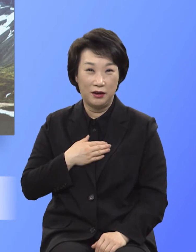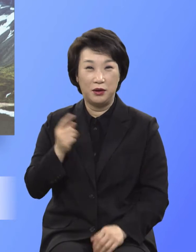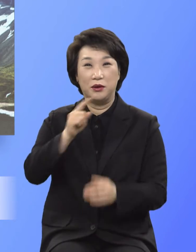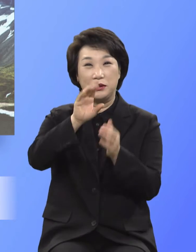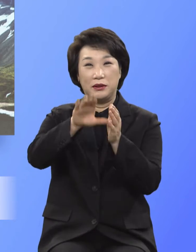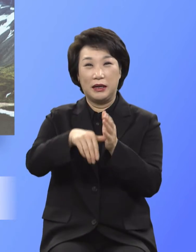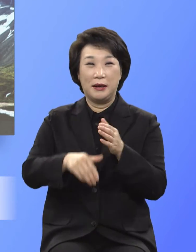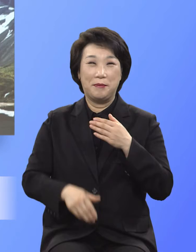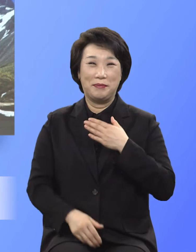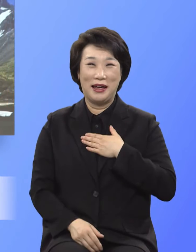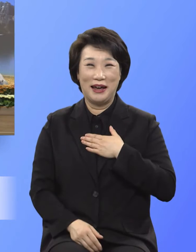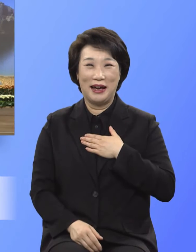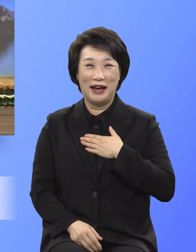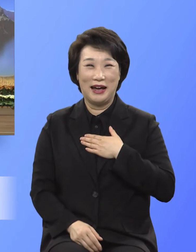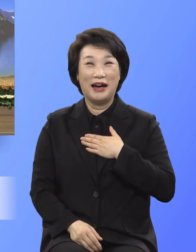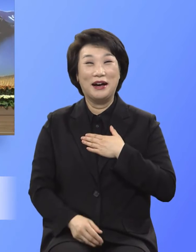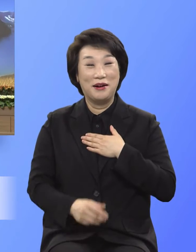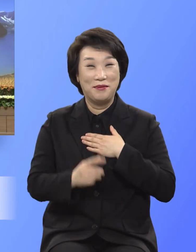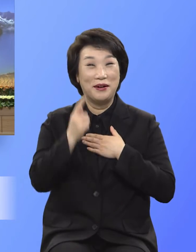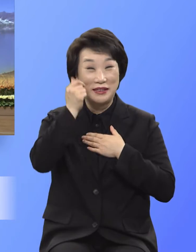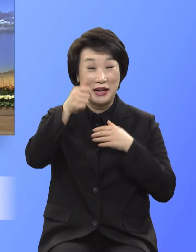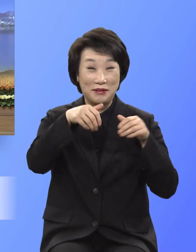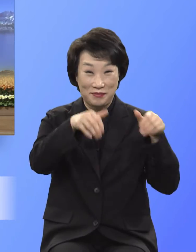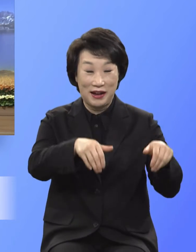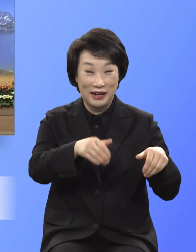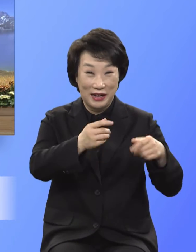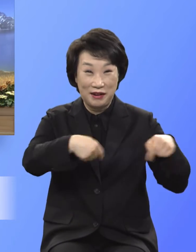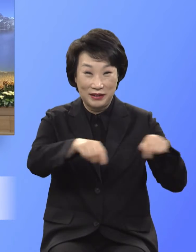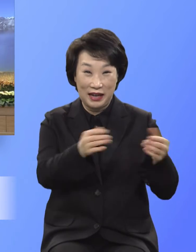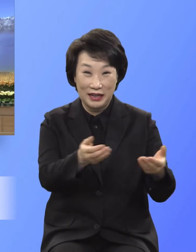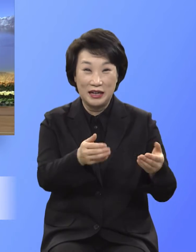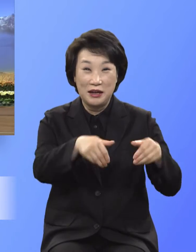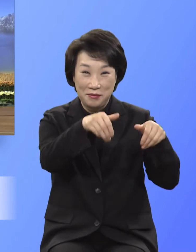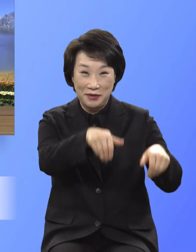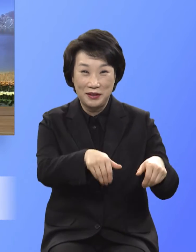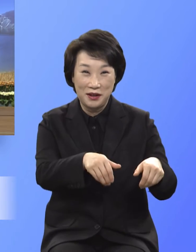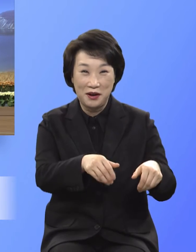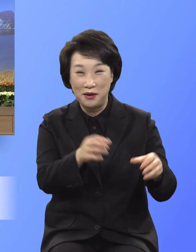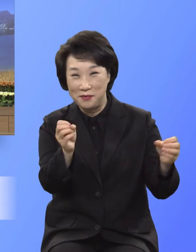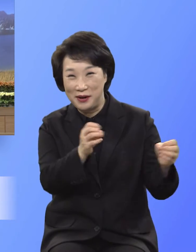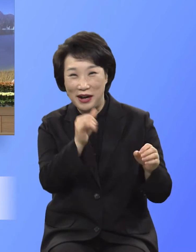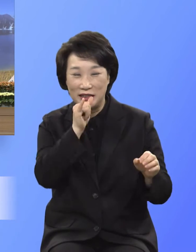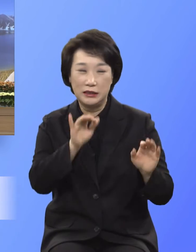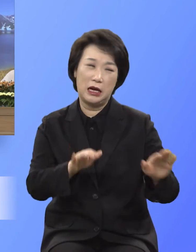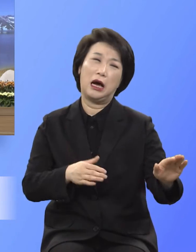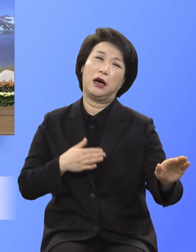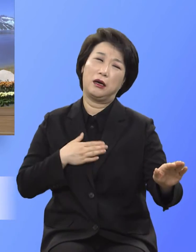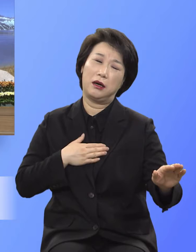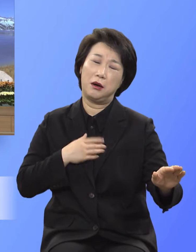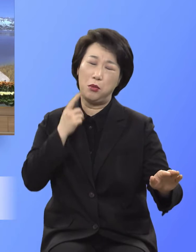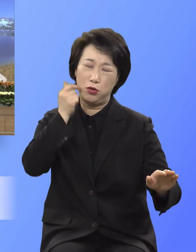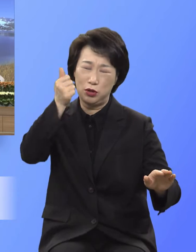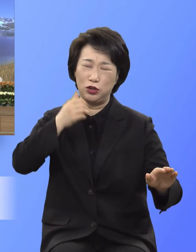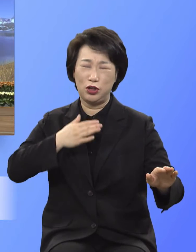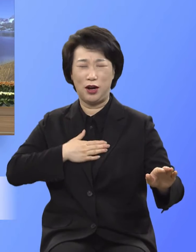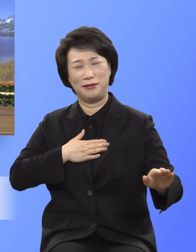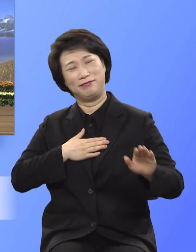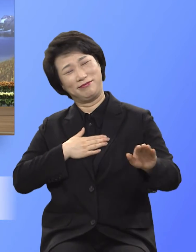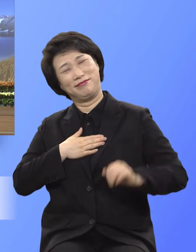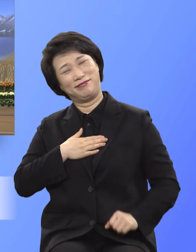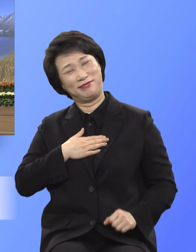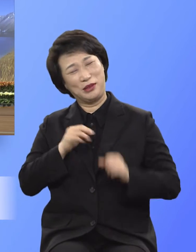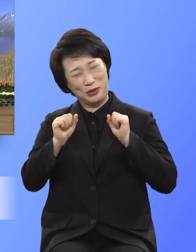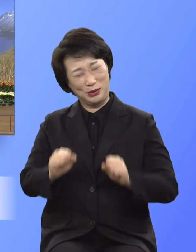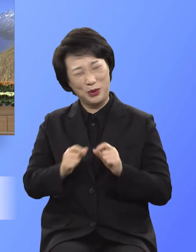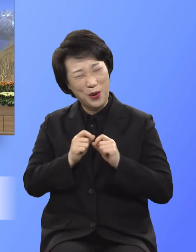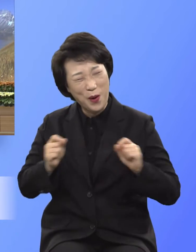어떤 때가 우리 같이 있는 비서들에게 말합니다. 야, 목사님은 참